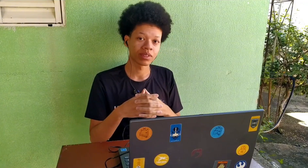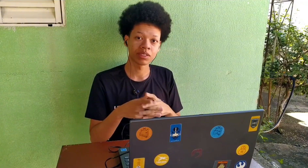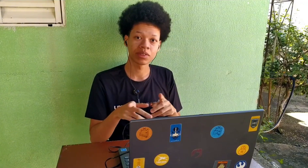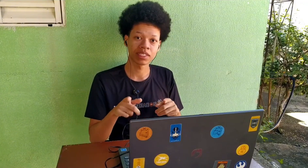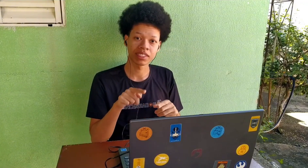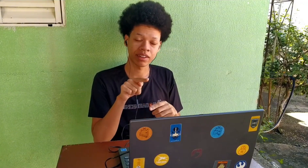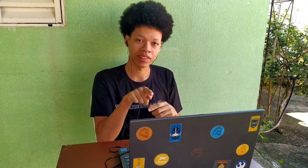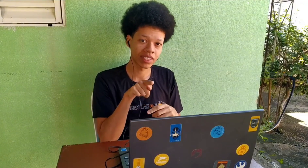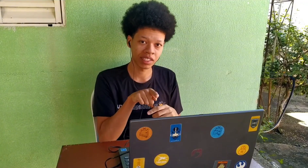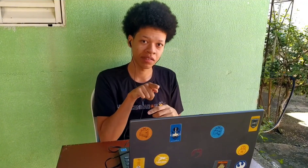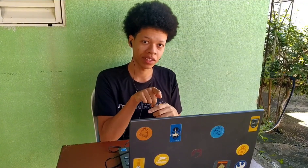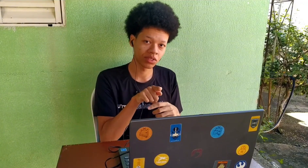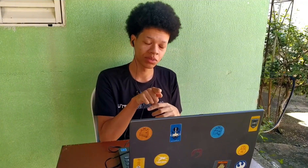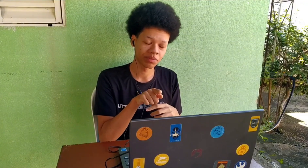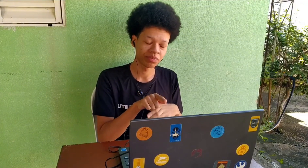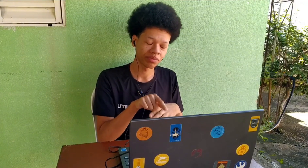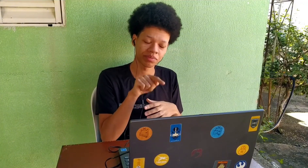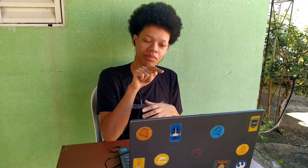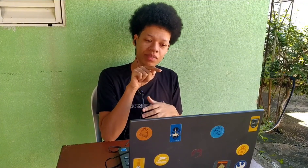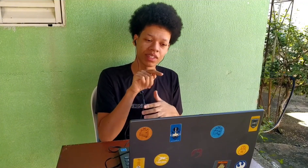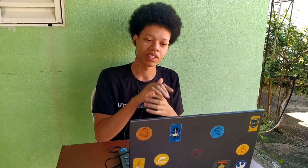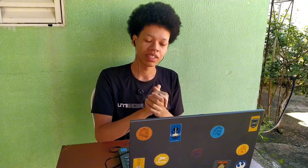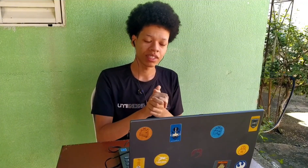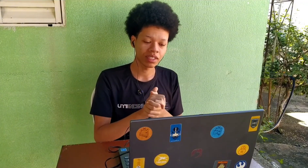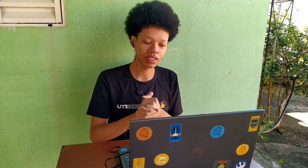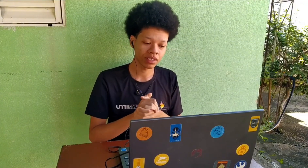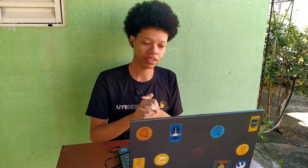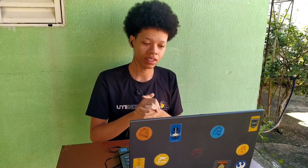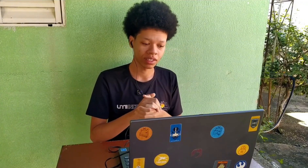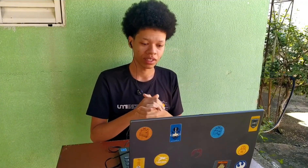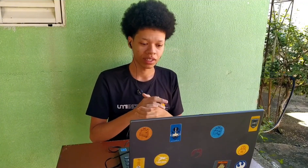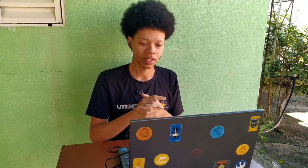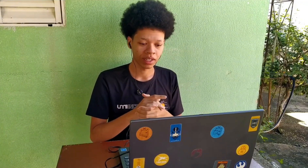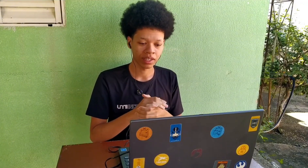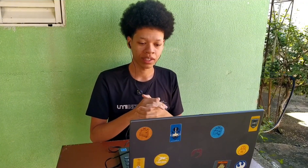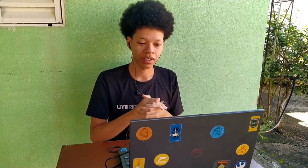se você estava neste evento. E